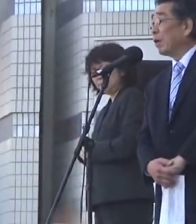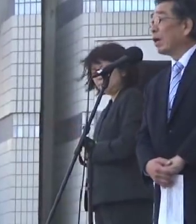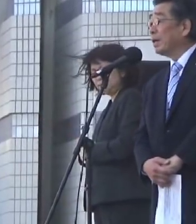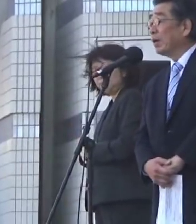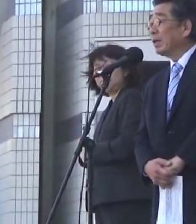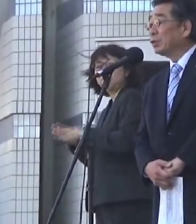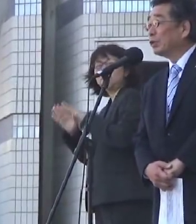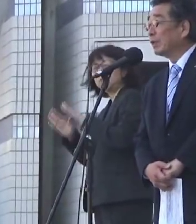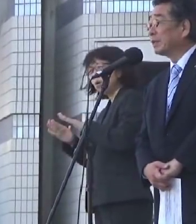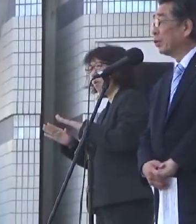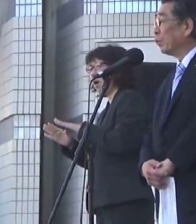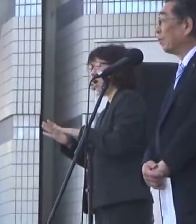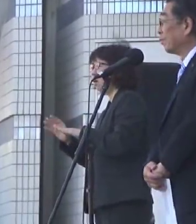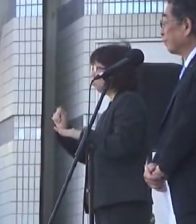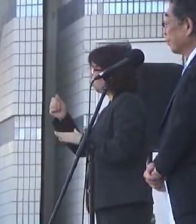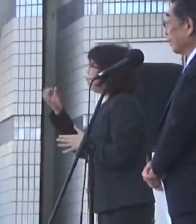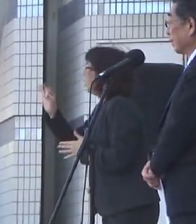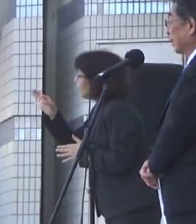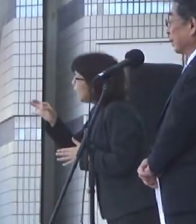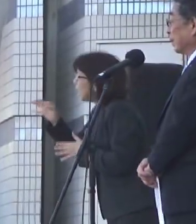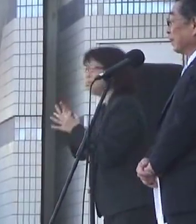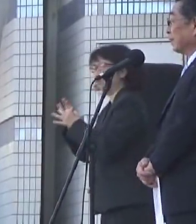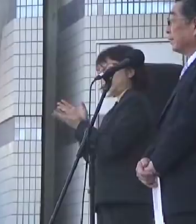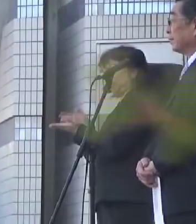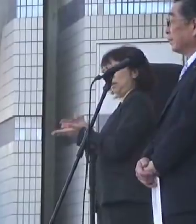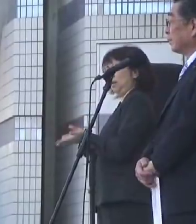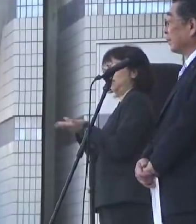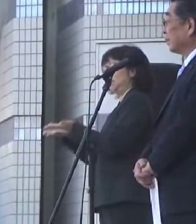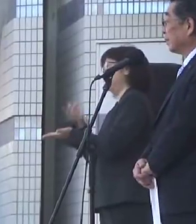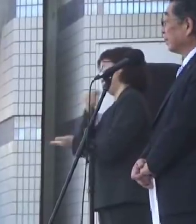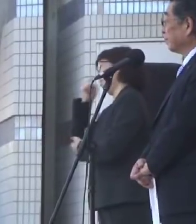今日はまあお金の話をしますけども、